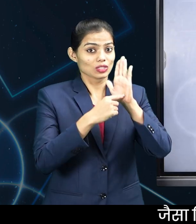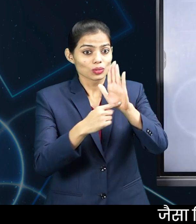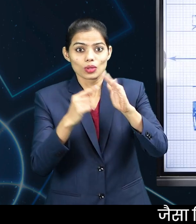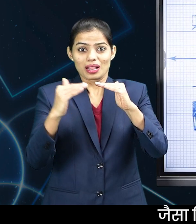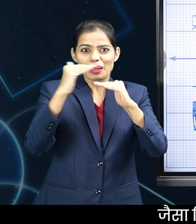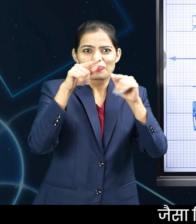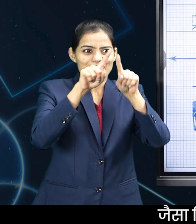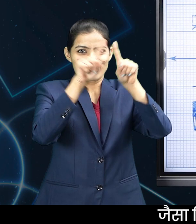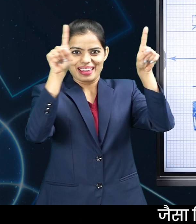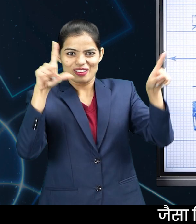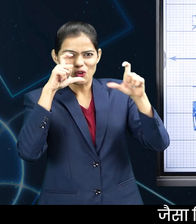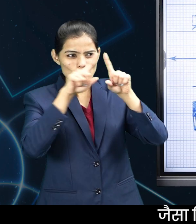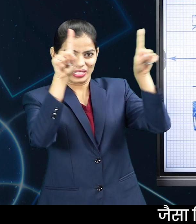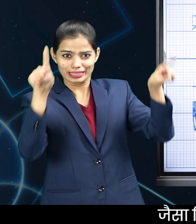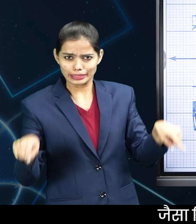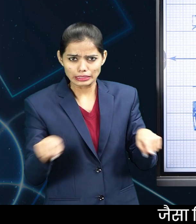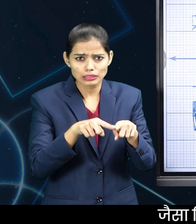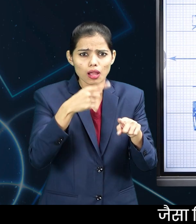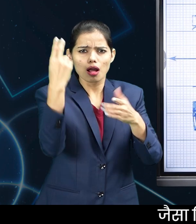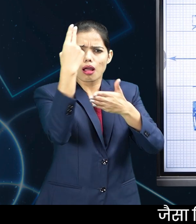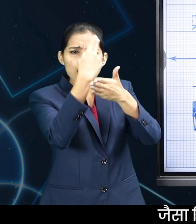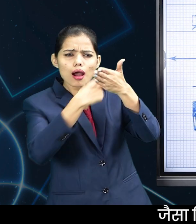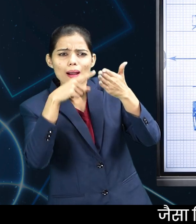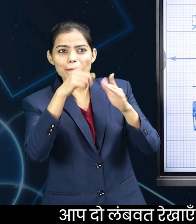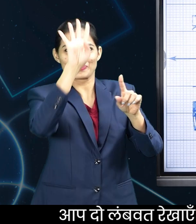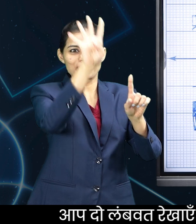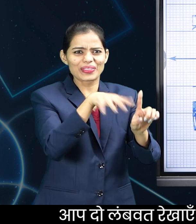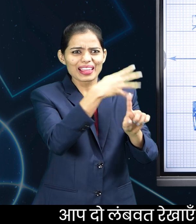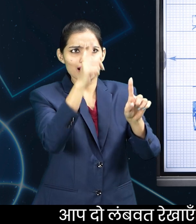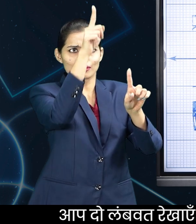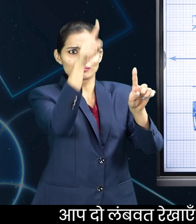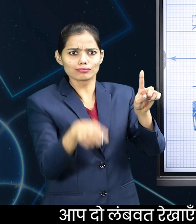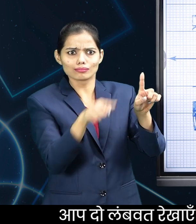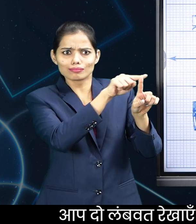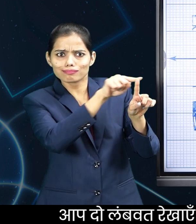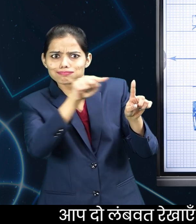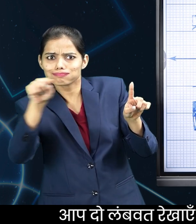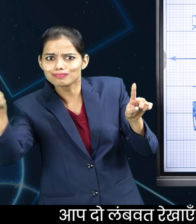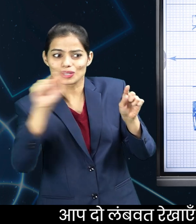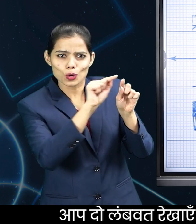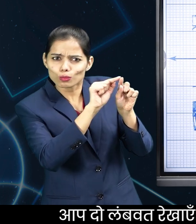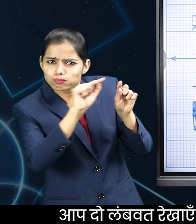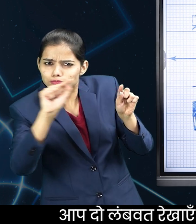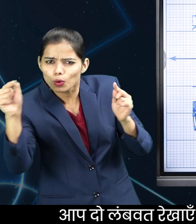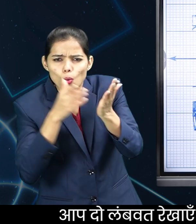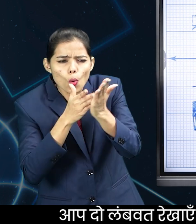जैसा कि ऊपर की छवि में दिखाया गया है, आप दो लंबवत रेखाएं इस तरह खींचते हैं